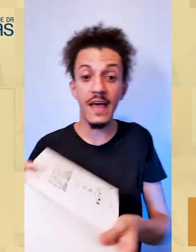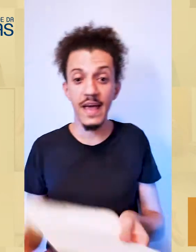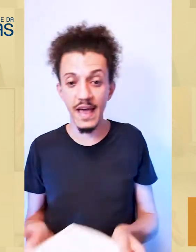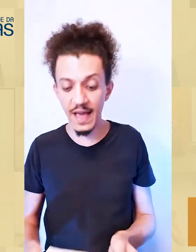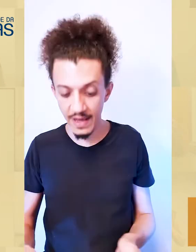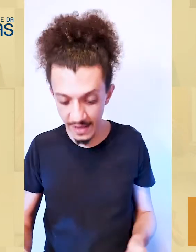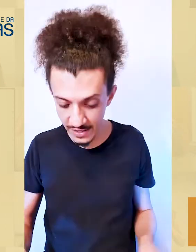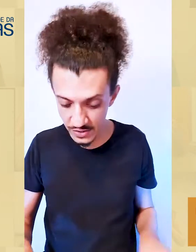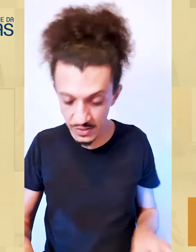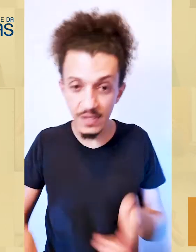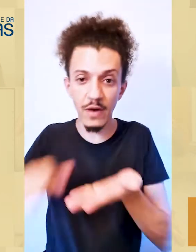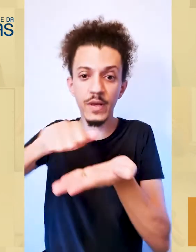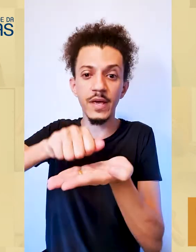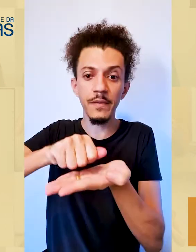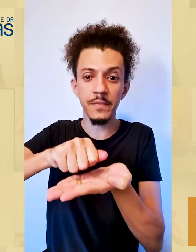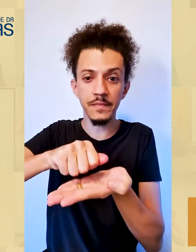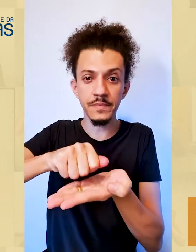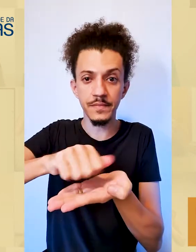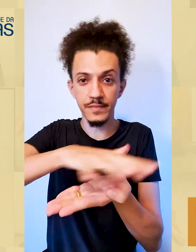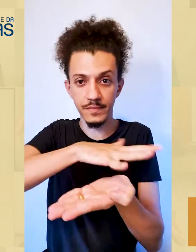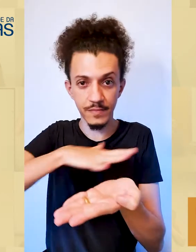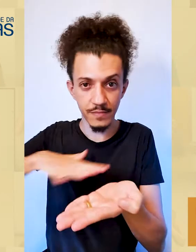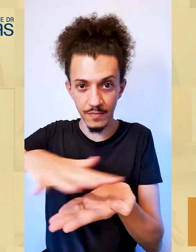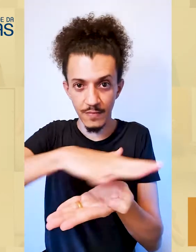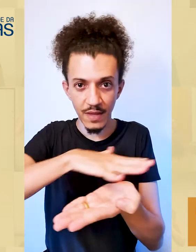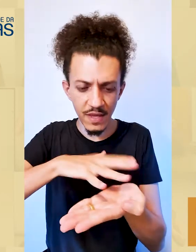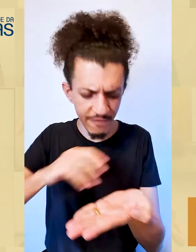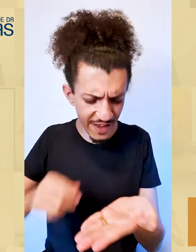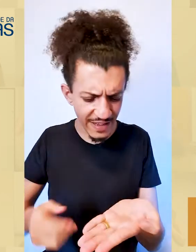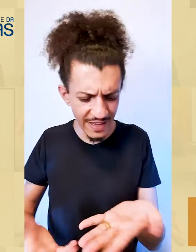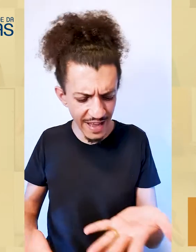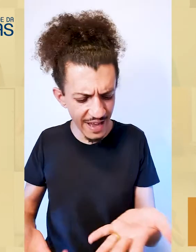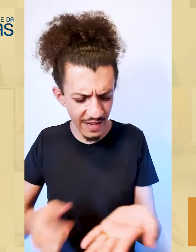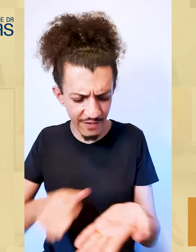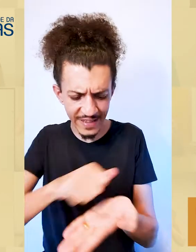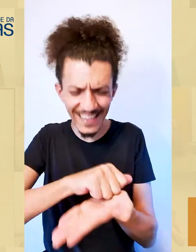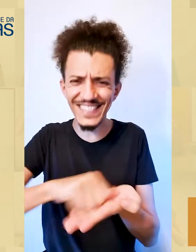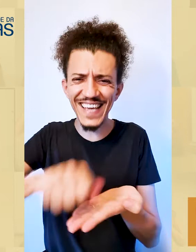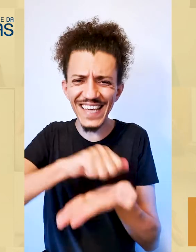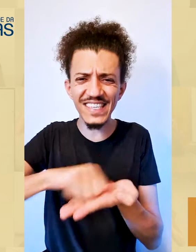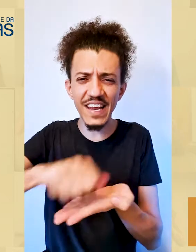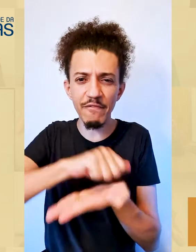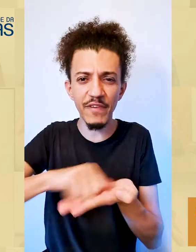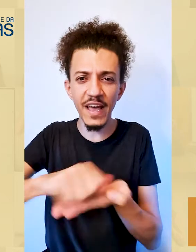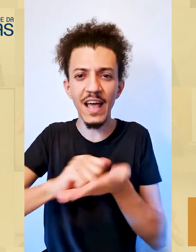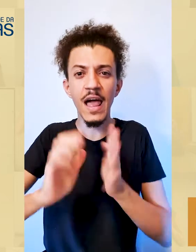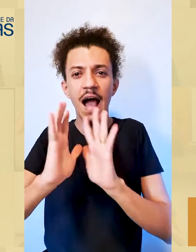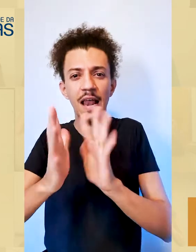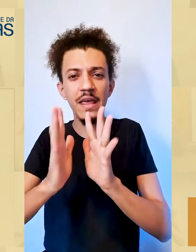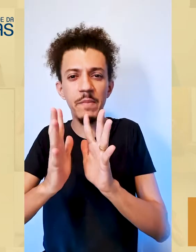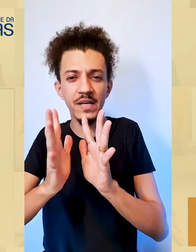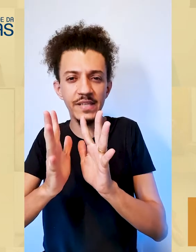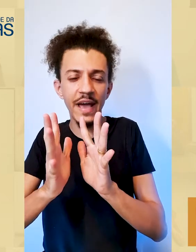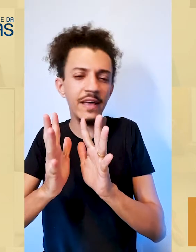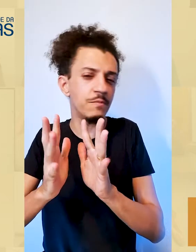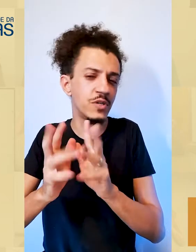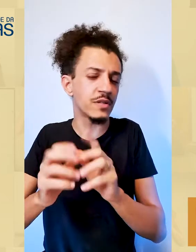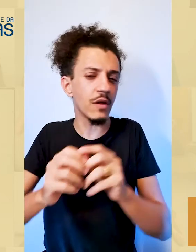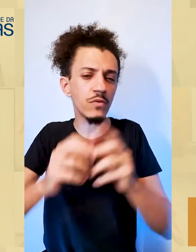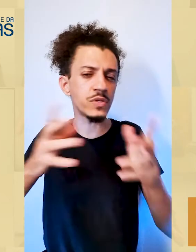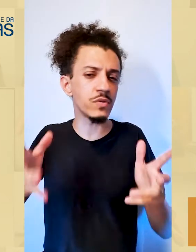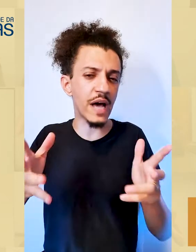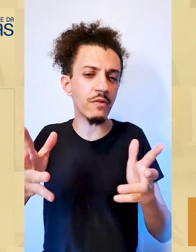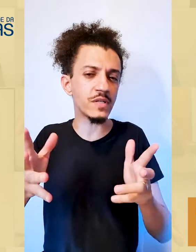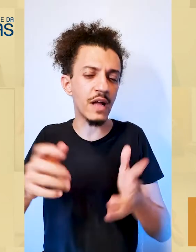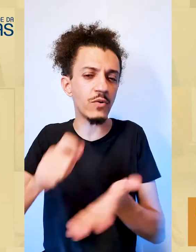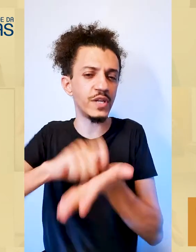sinais é este sinal aqui, que vem na ideia, na verdade, de escrever a Libras. E aí, de